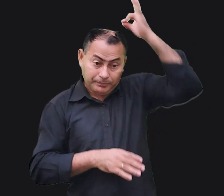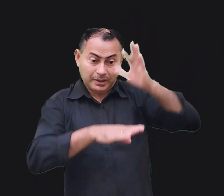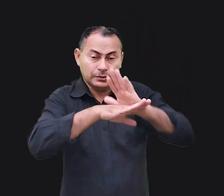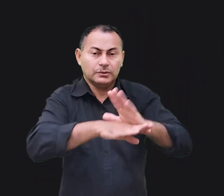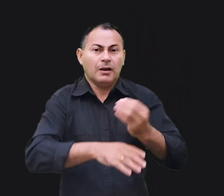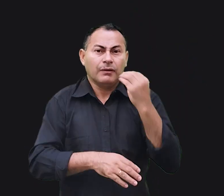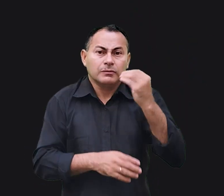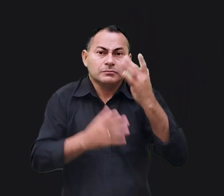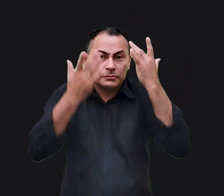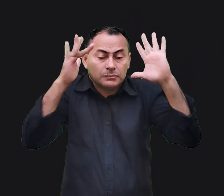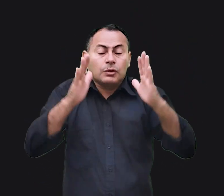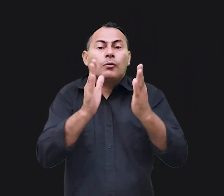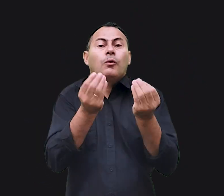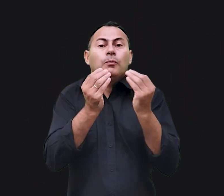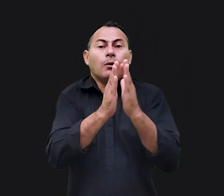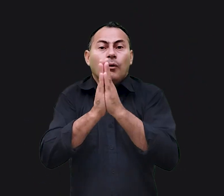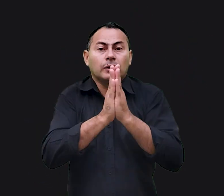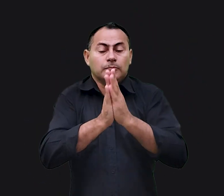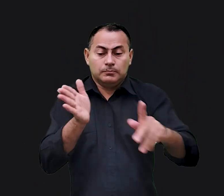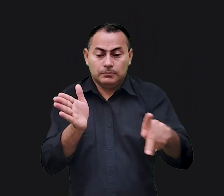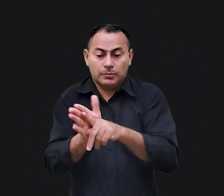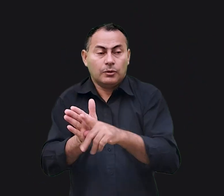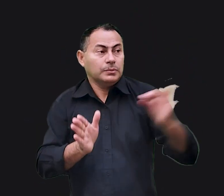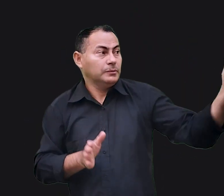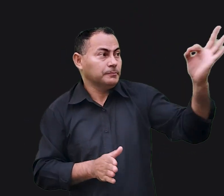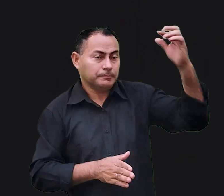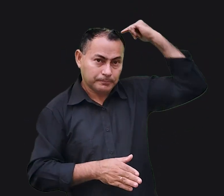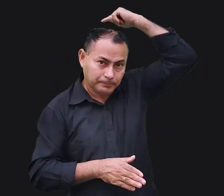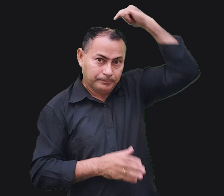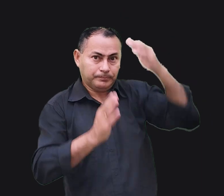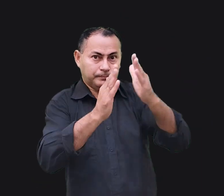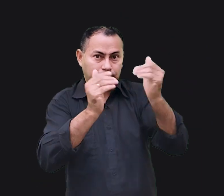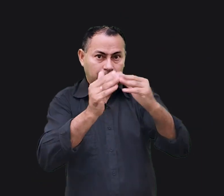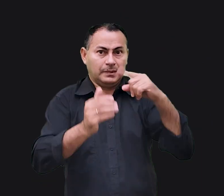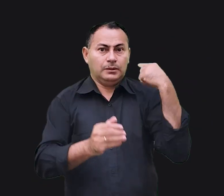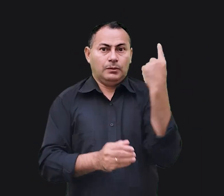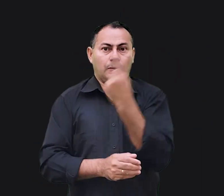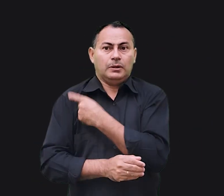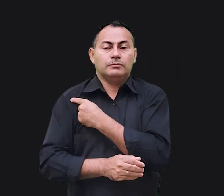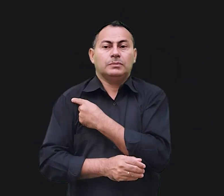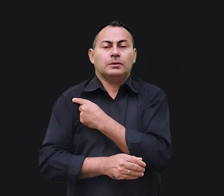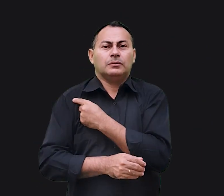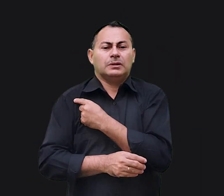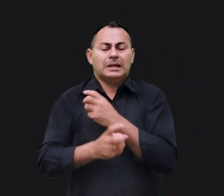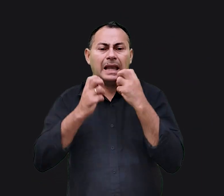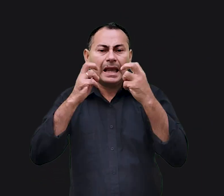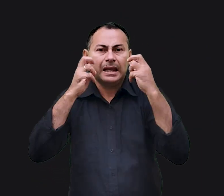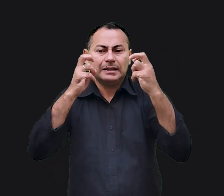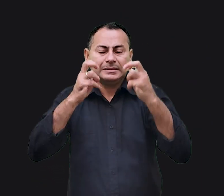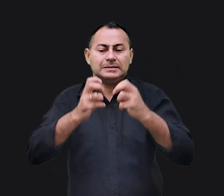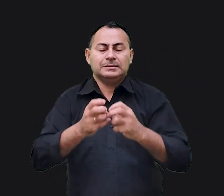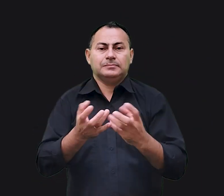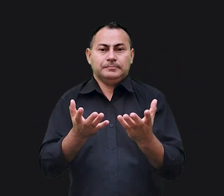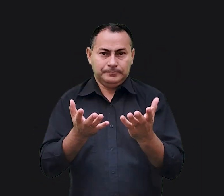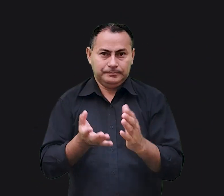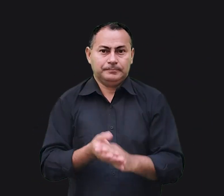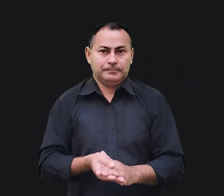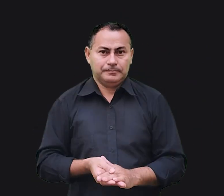não sabemos como orar, mas o próprio Espírito intercede por nós, com gemidos inexprimíveis.